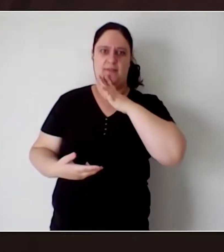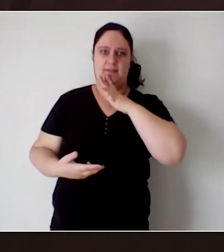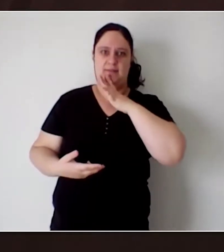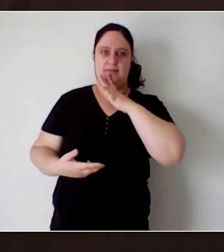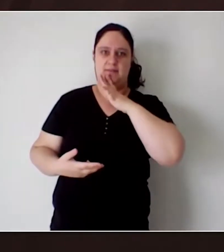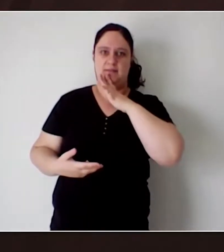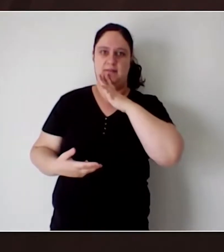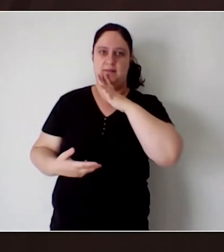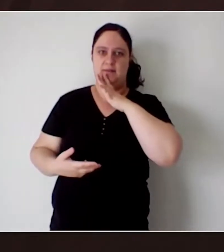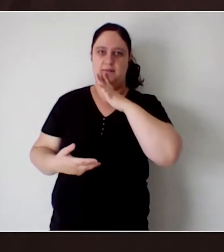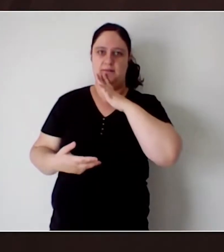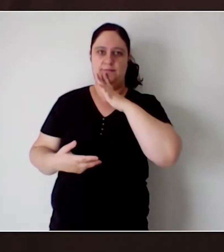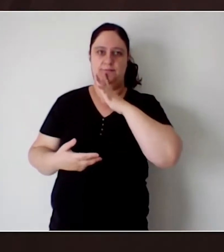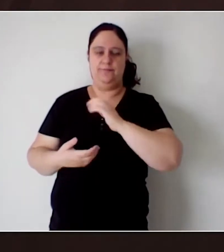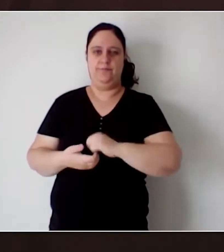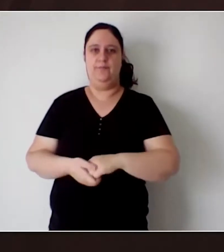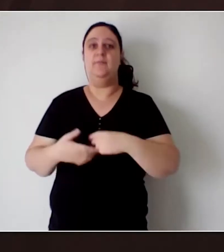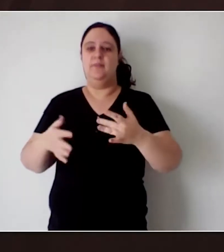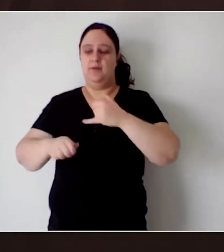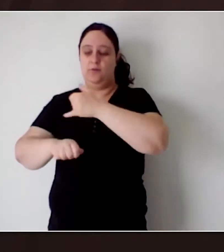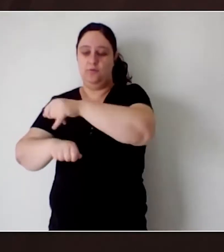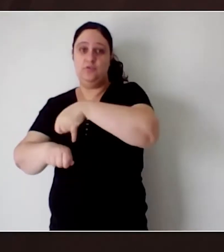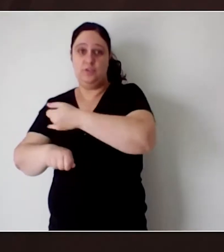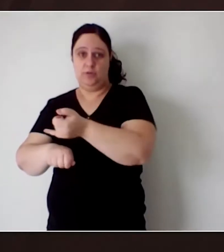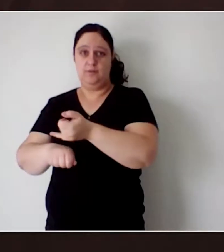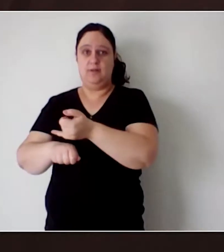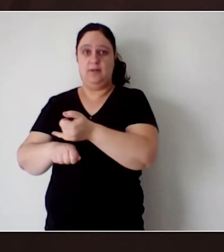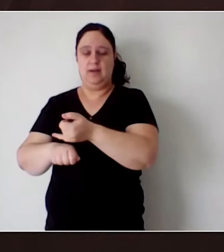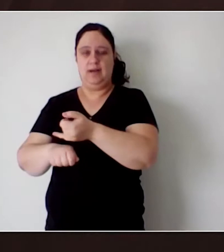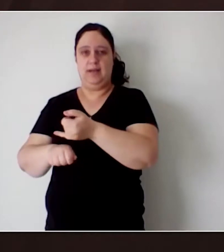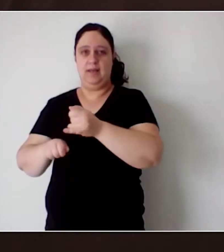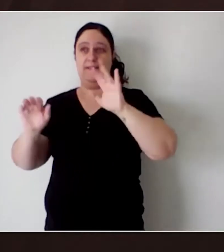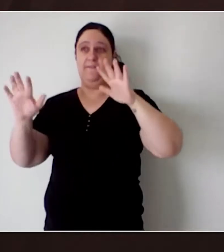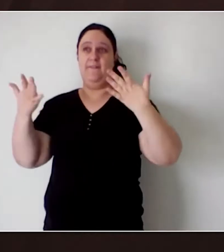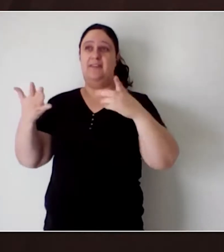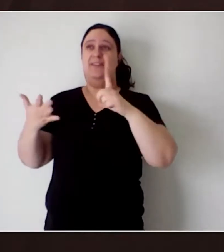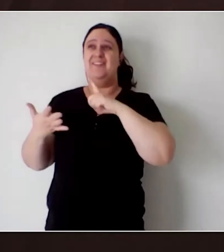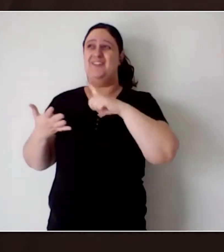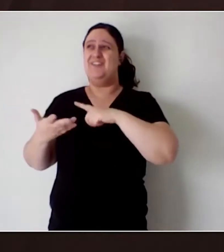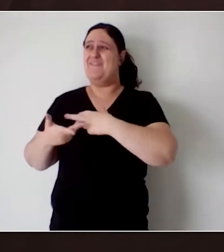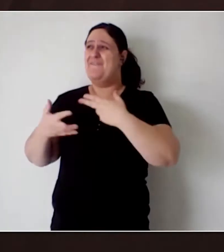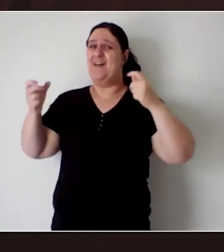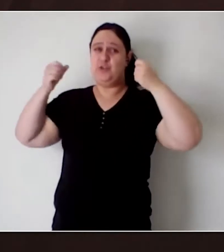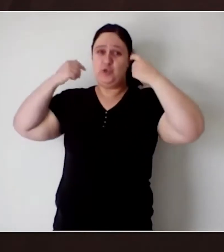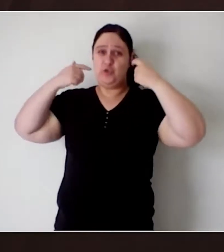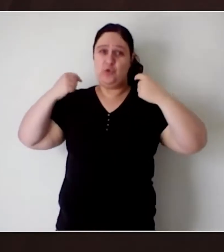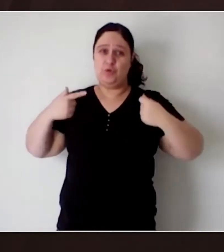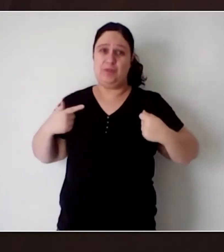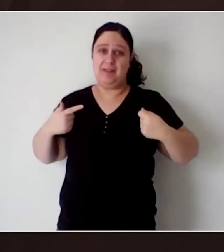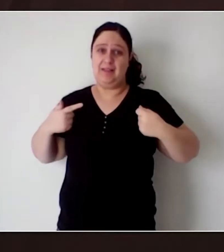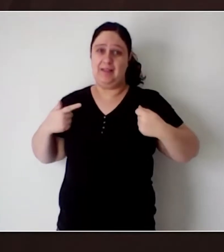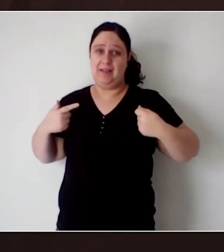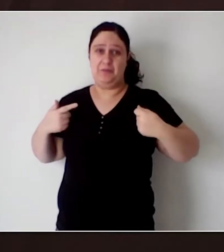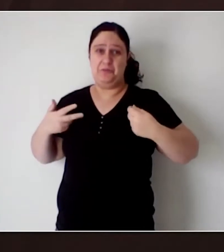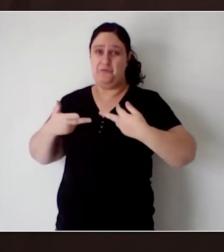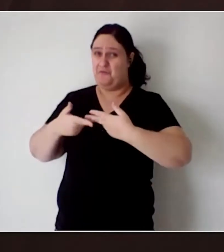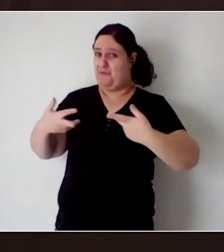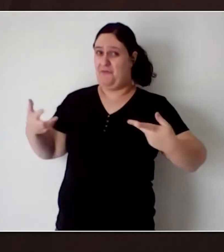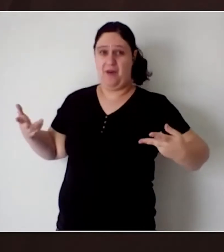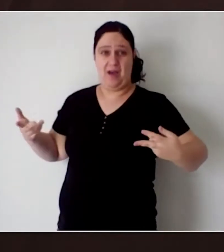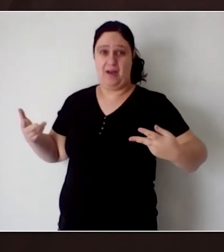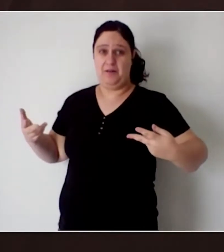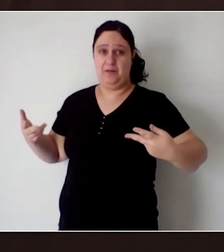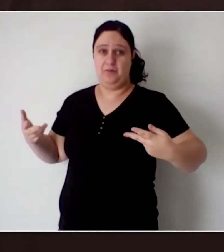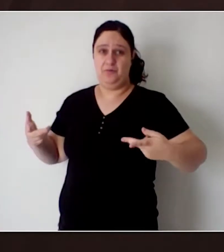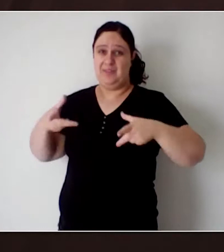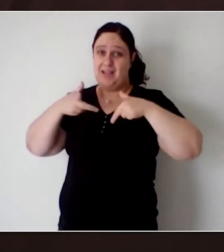no tempo de festas, viriam muitos judeus de todas as partes da terra, e eles ouviram cada um falar